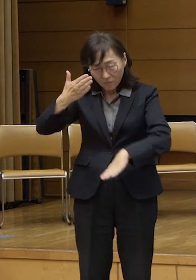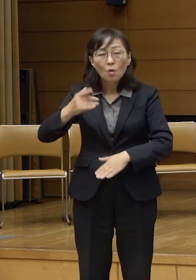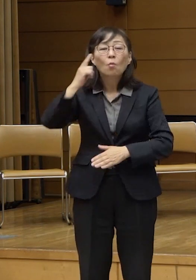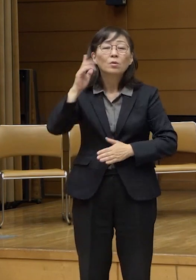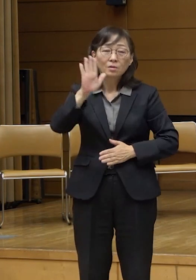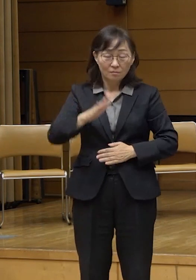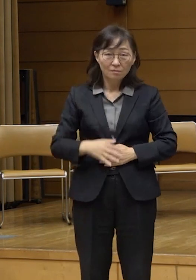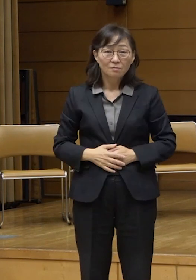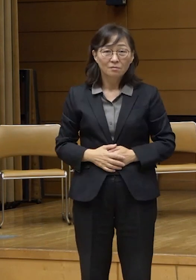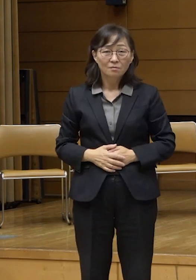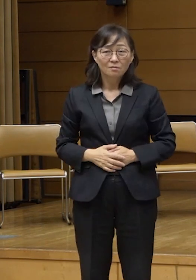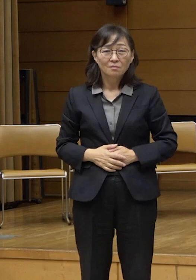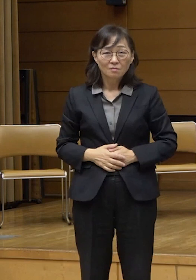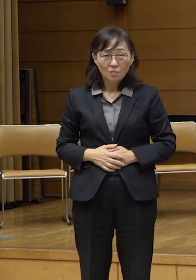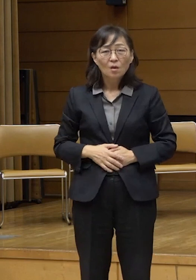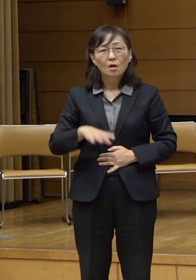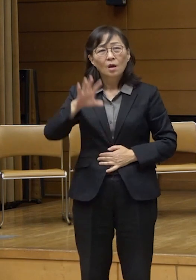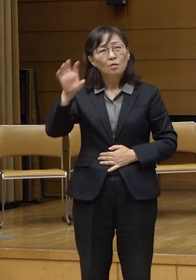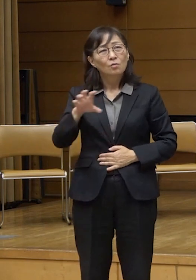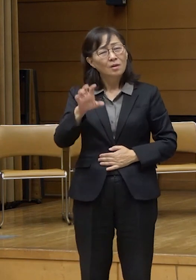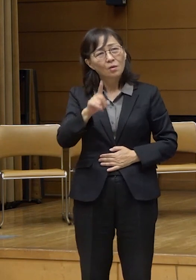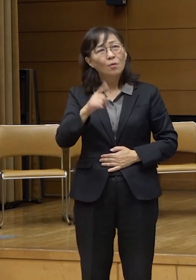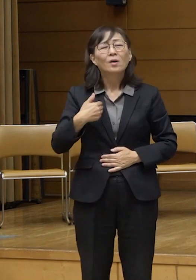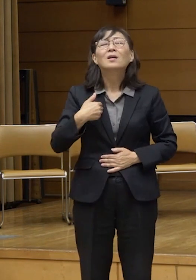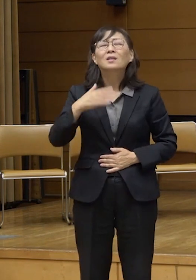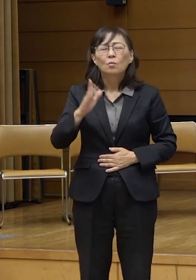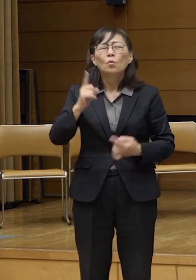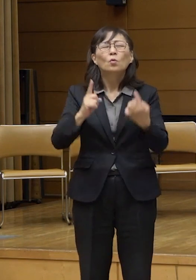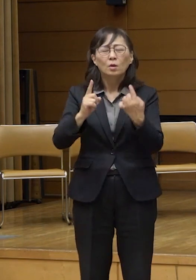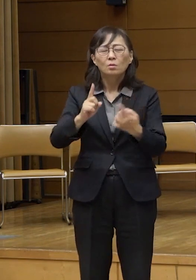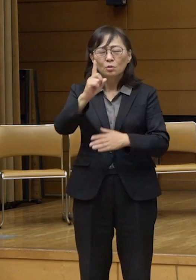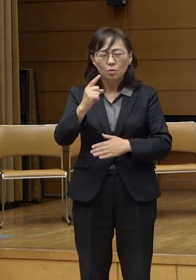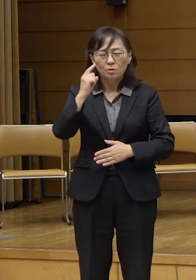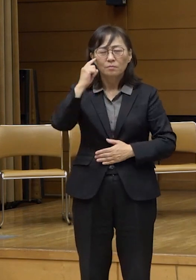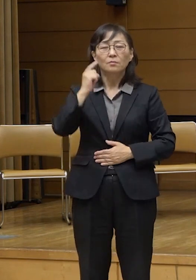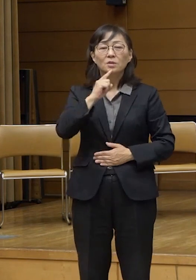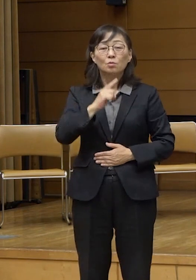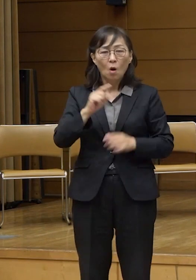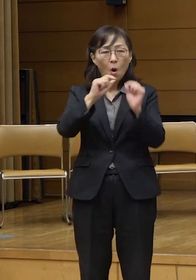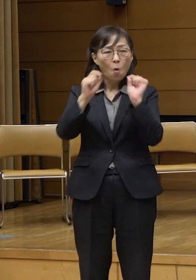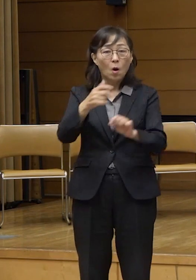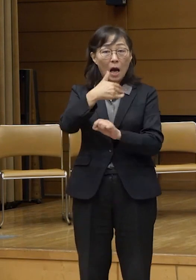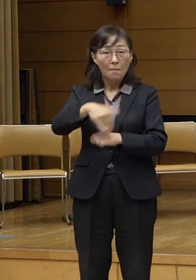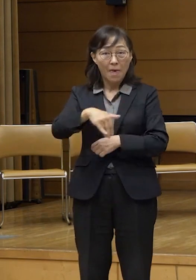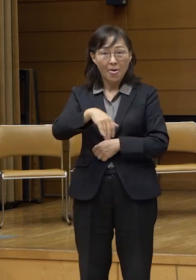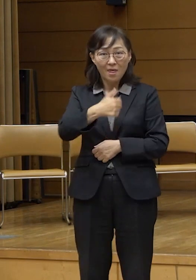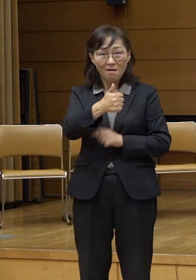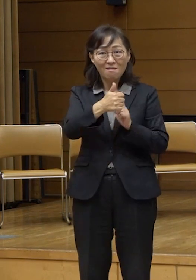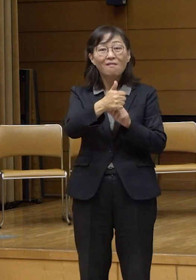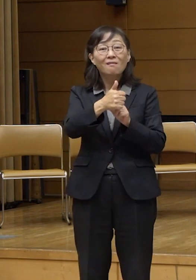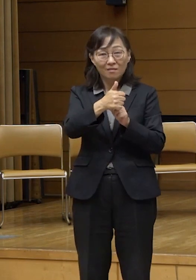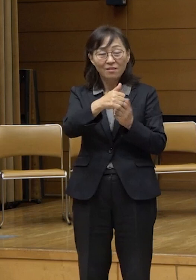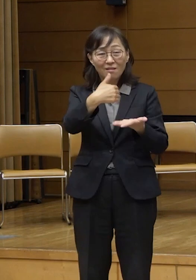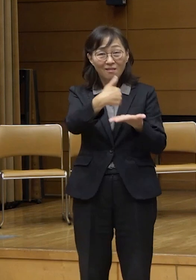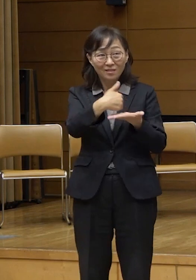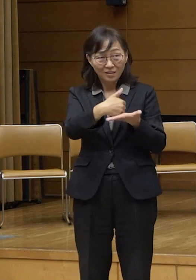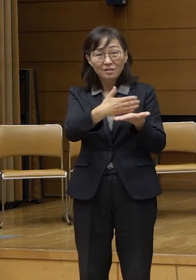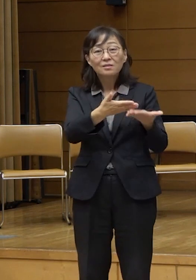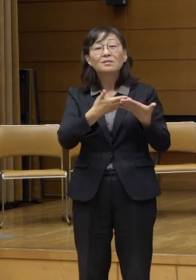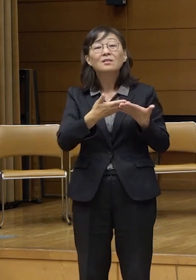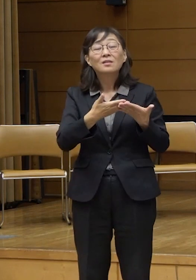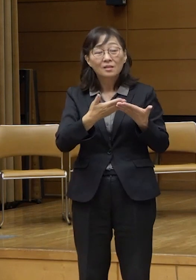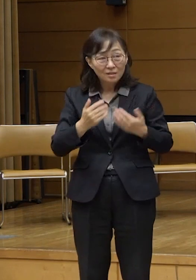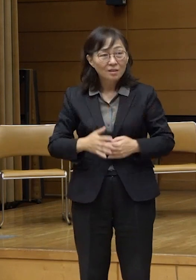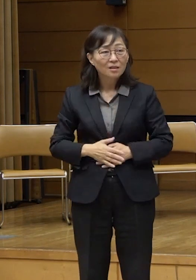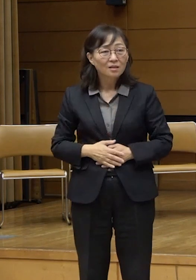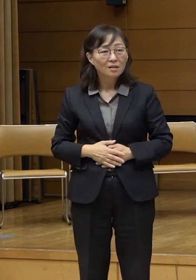振り返ってどうのこうのってよくわかんないんですけど、ちょっとだけ思ったのは、実は岡部先生に、お話をいただいて、ご一緒にというと